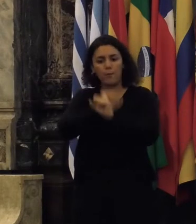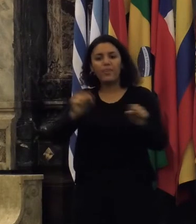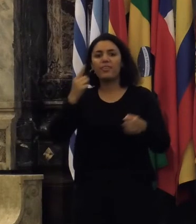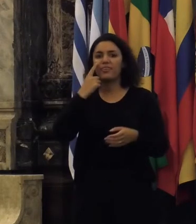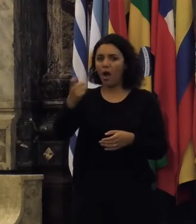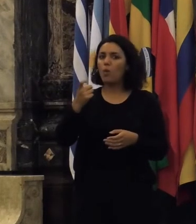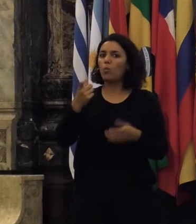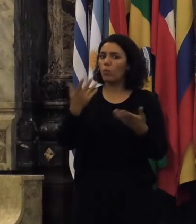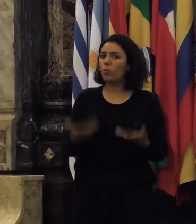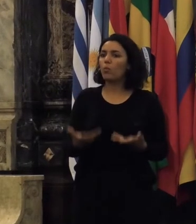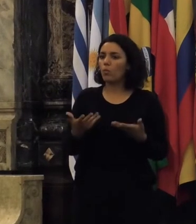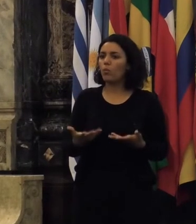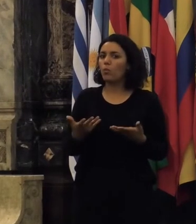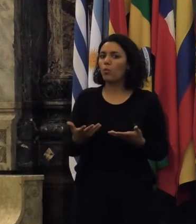adelante